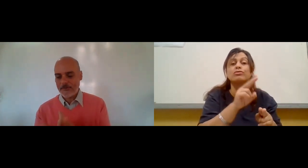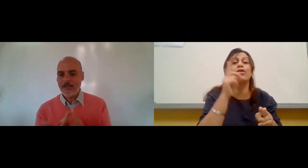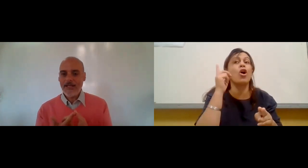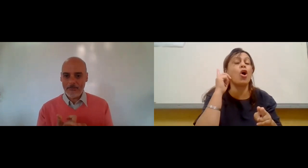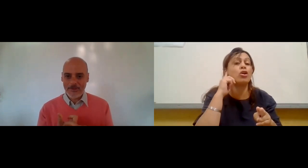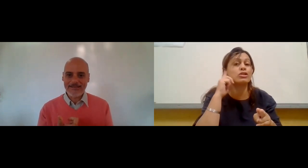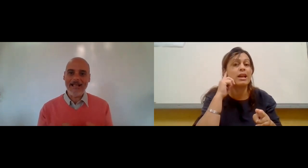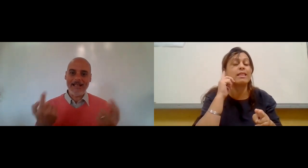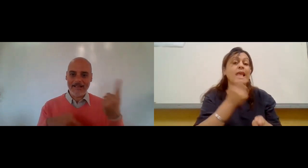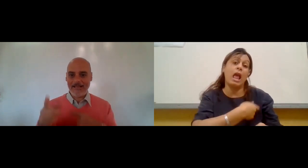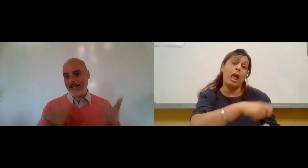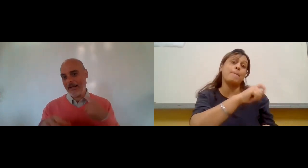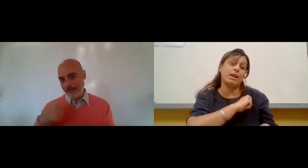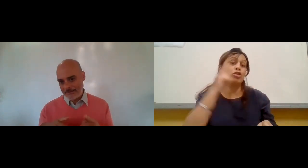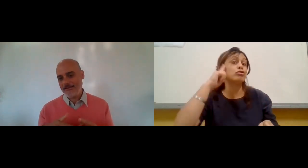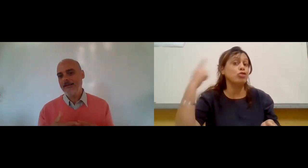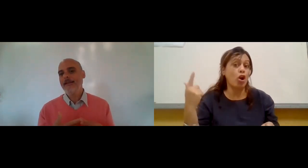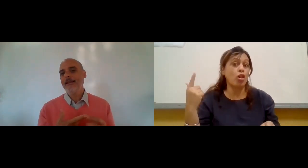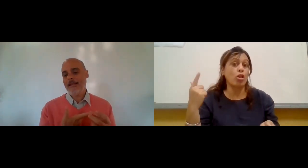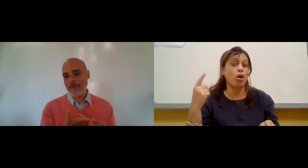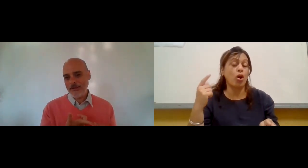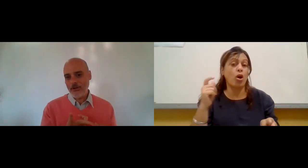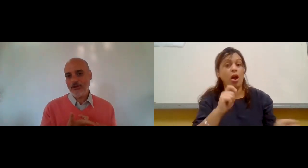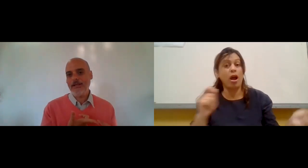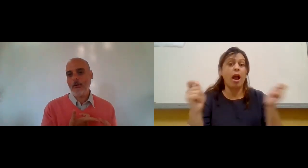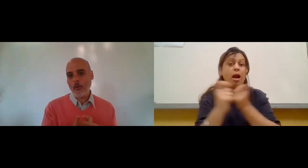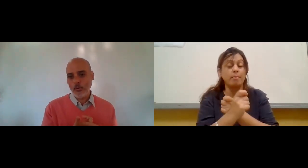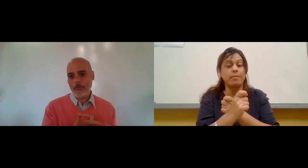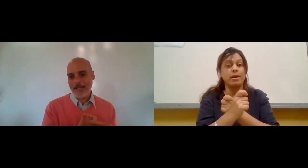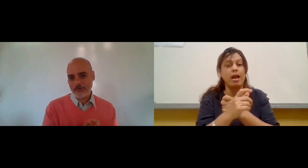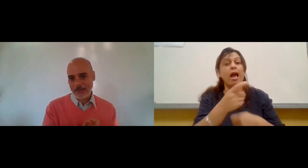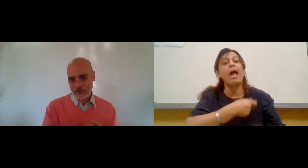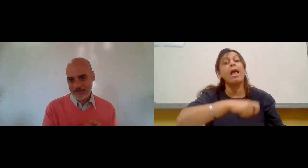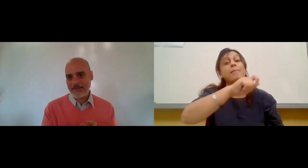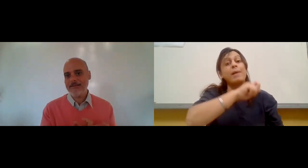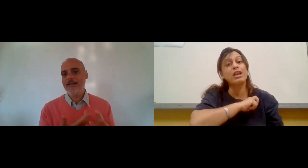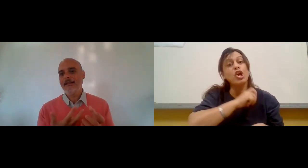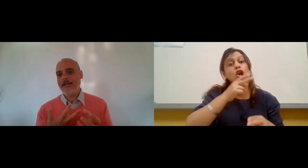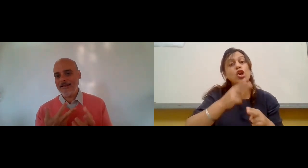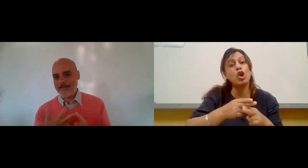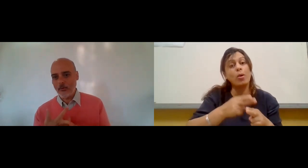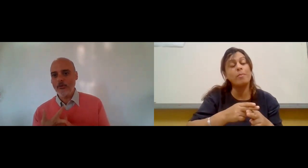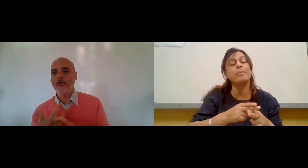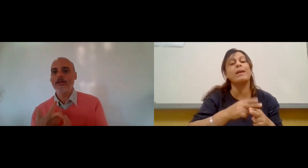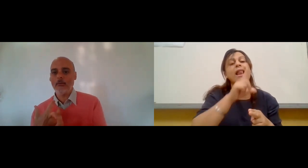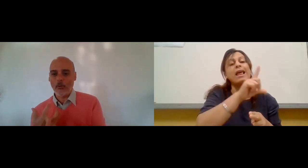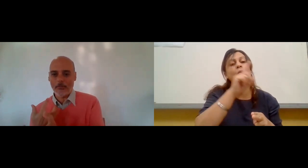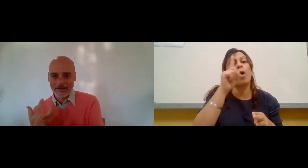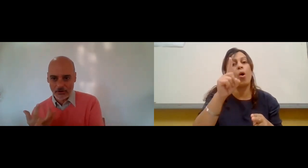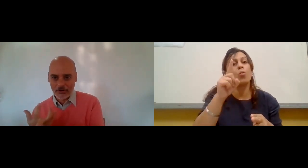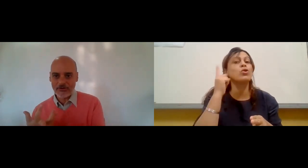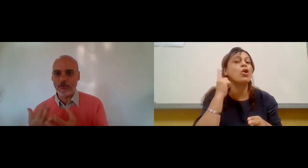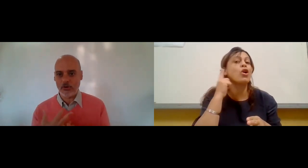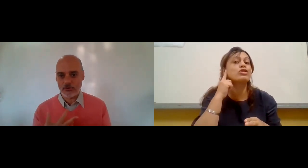sordos. Empieza la al revés, español, lengua 1 para oyentes, LSU, lengua 1